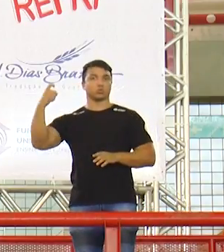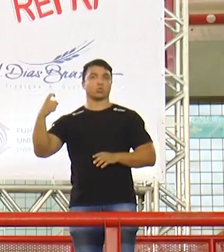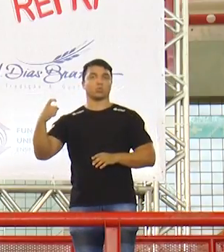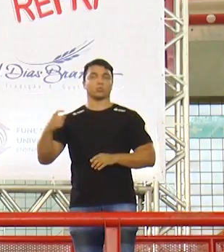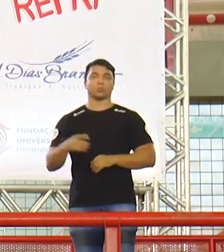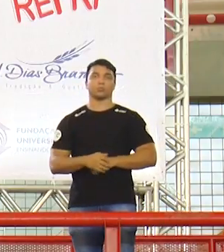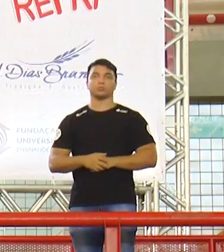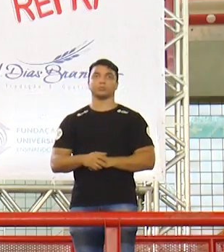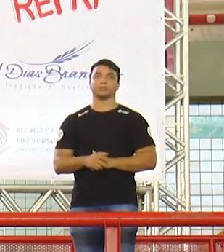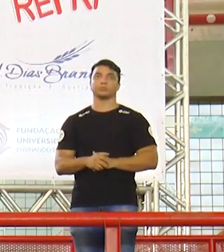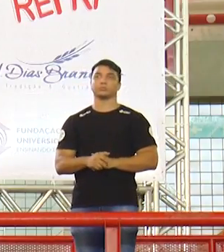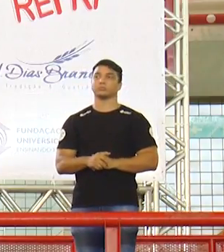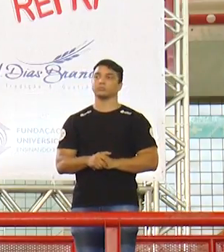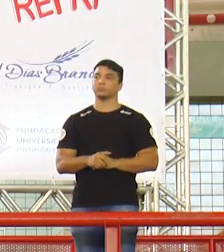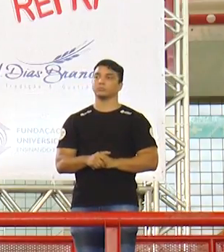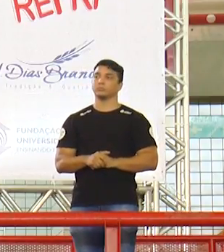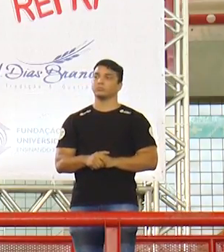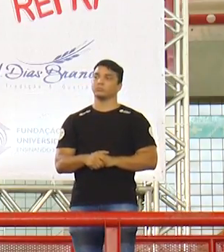característico.